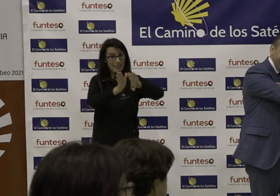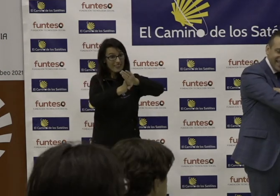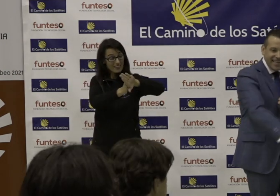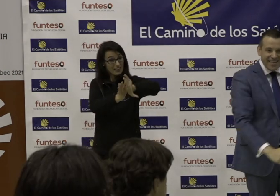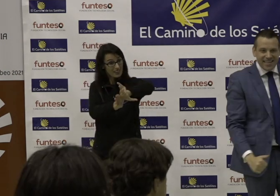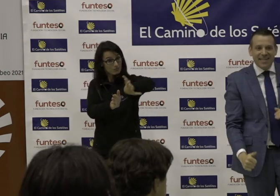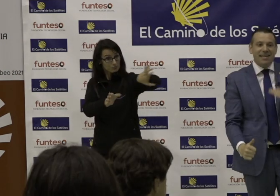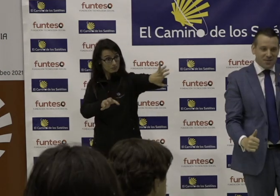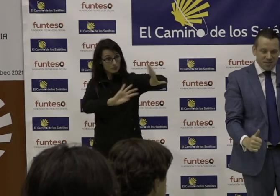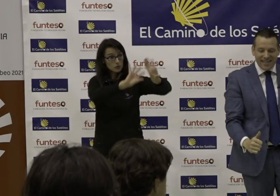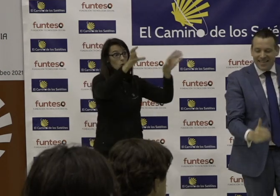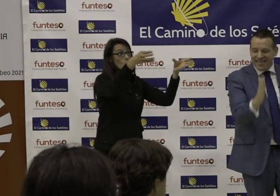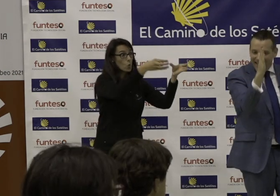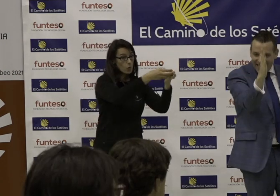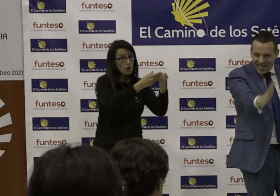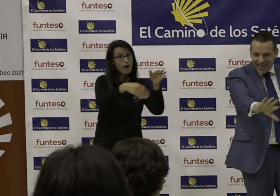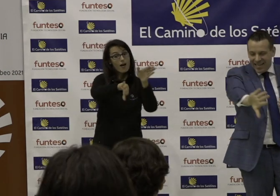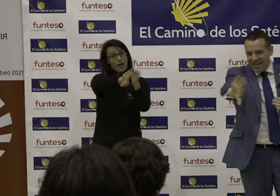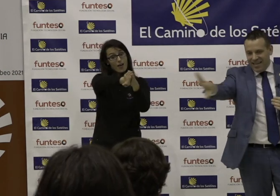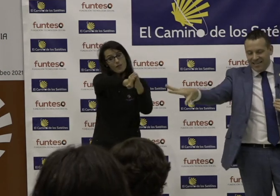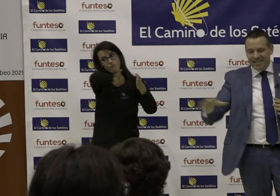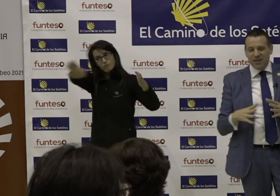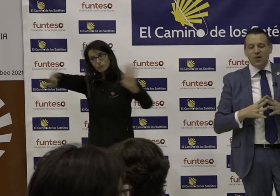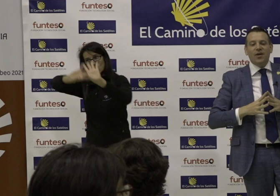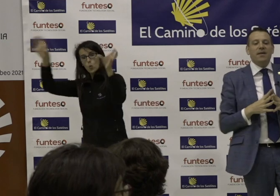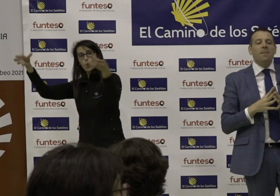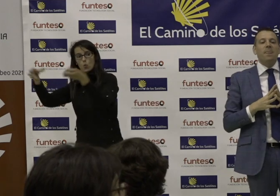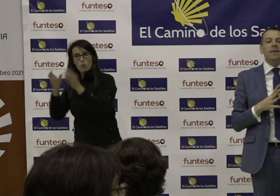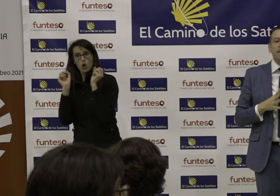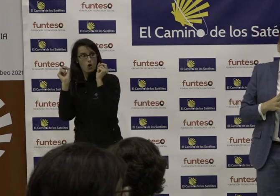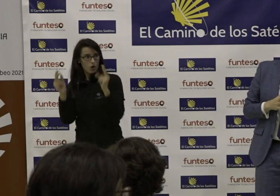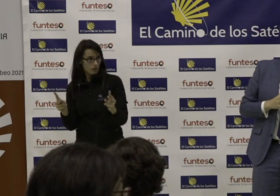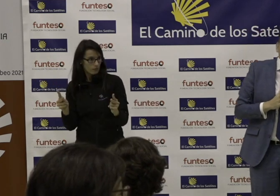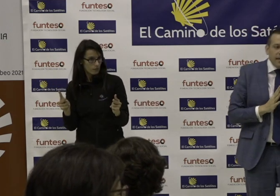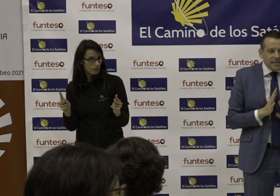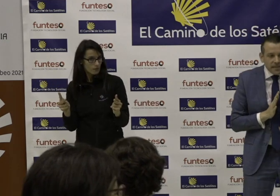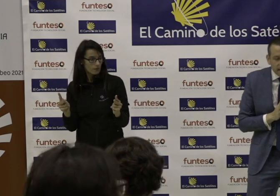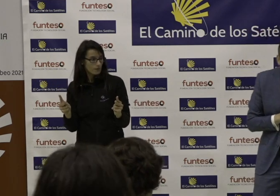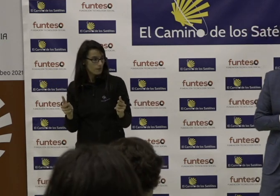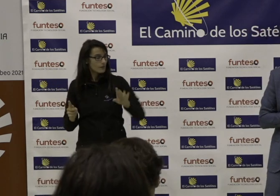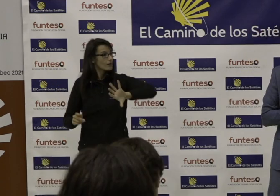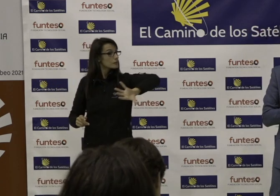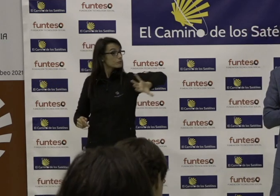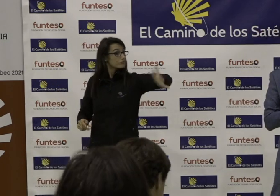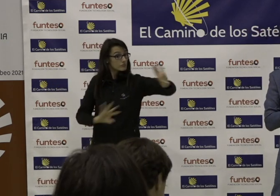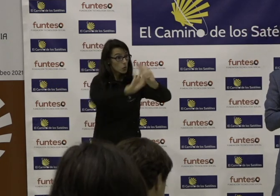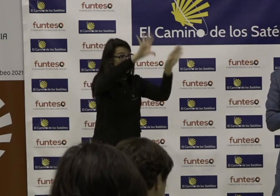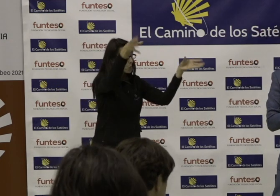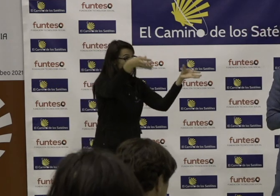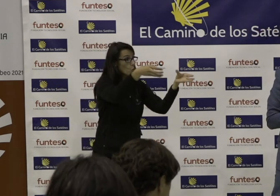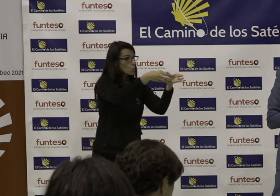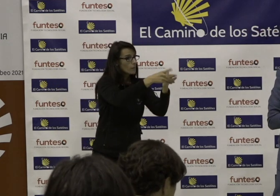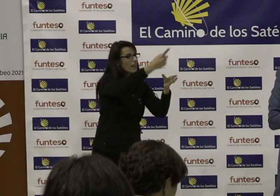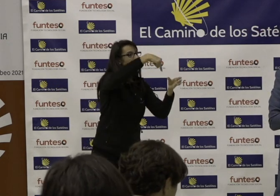izquierda, que es vuestra derecha, y de aquí a la derecha. Ok. Esta parte de aquí va